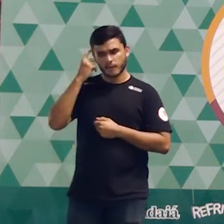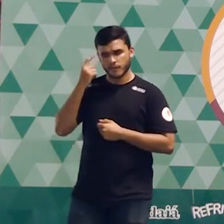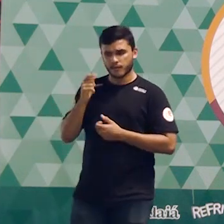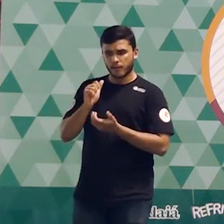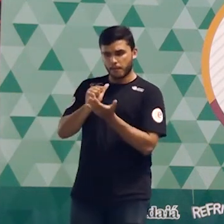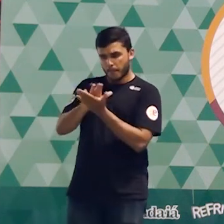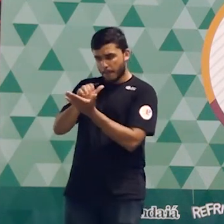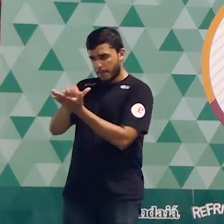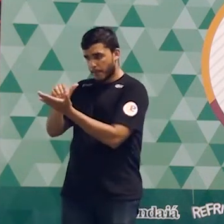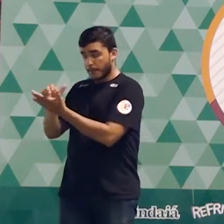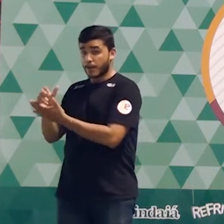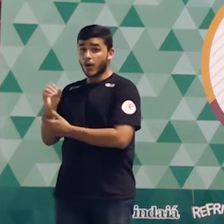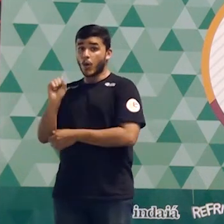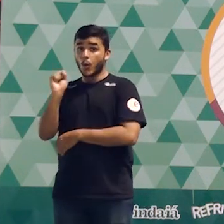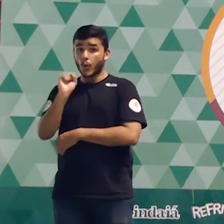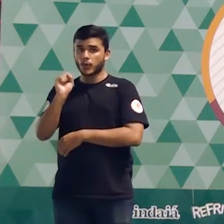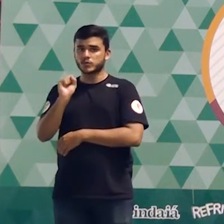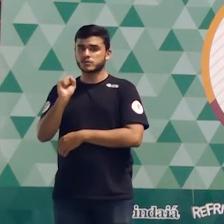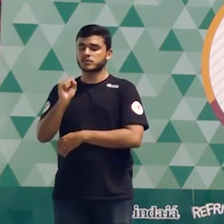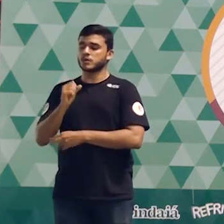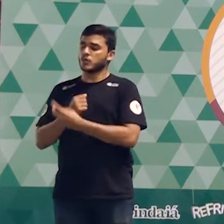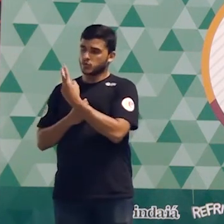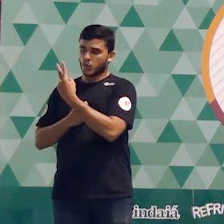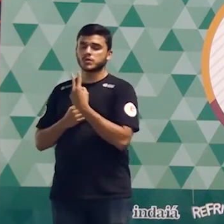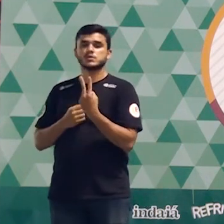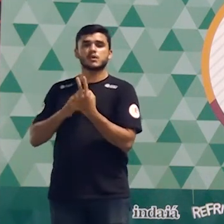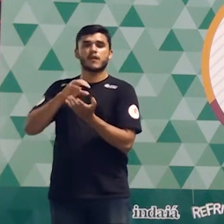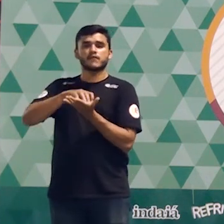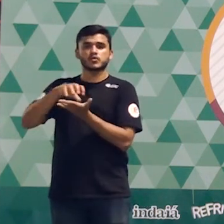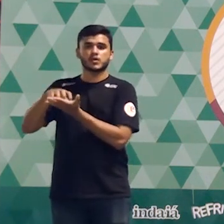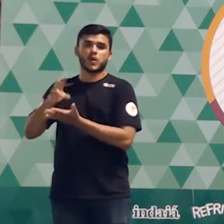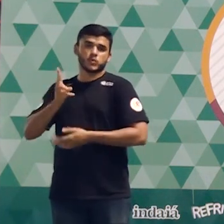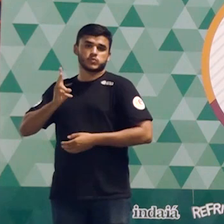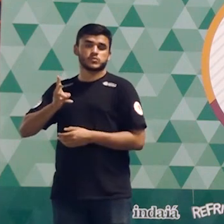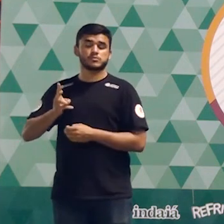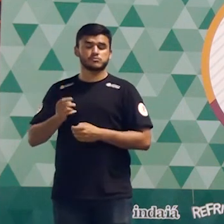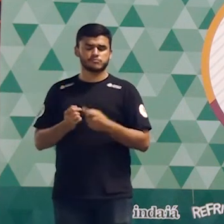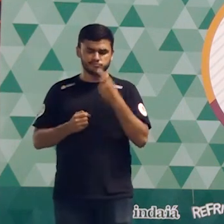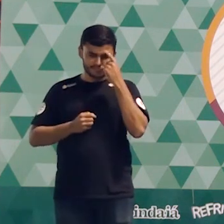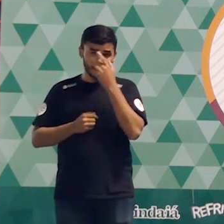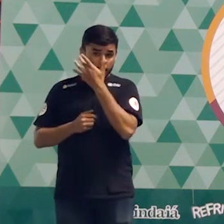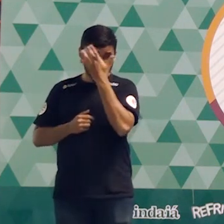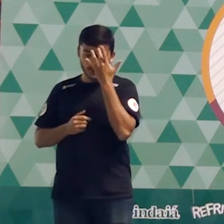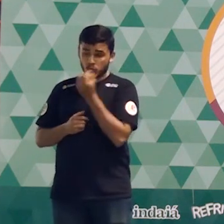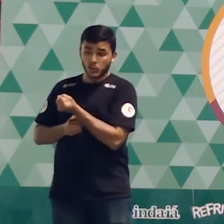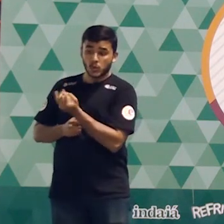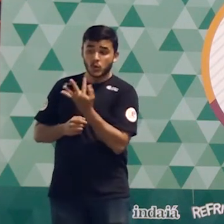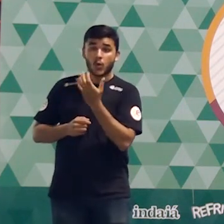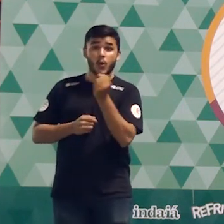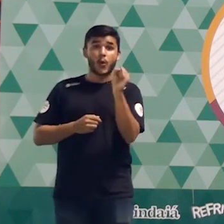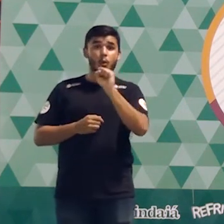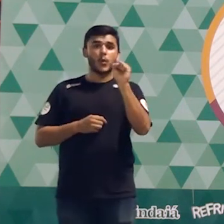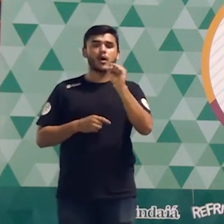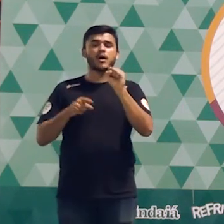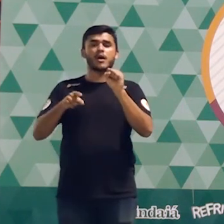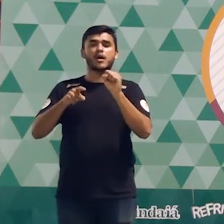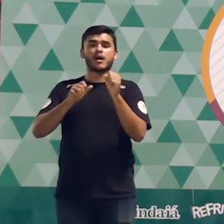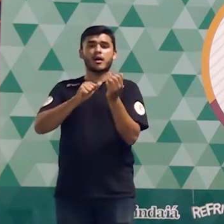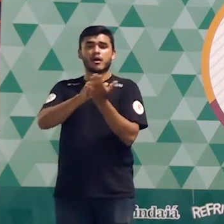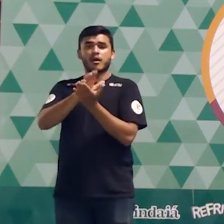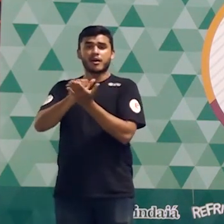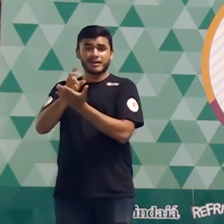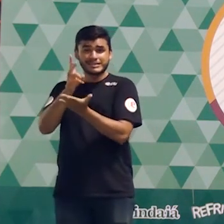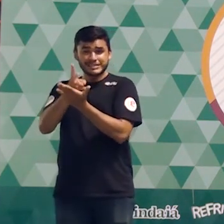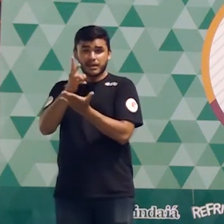demitir 8 e vou ficar com 2. Agora a minha pergunta é, os 8 corretores que eu demiti, eles perderam o emprego